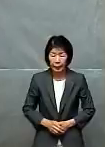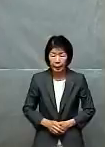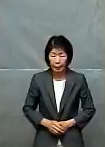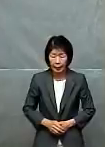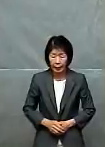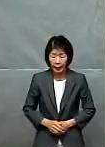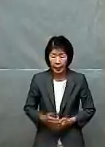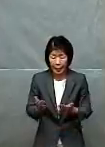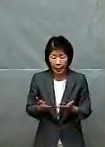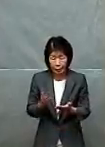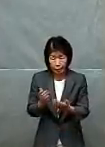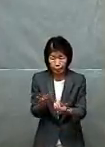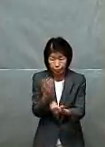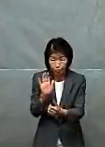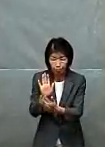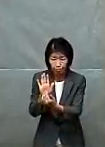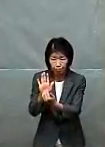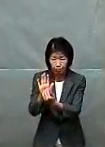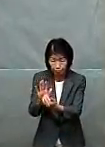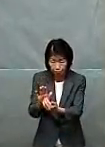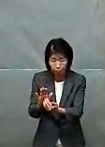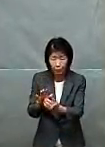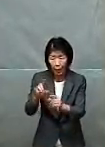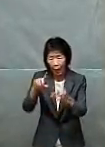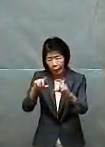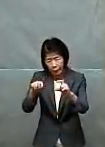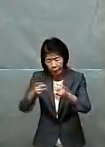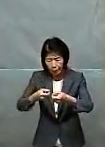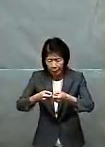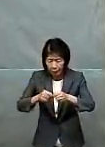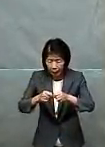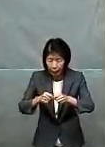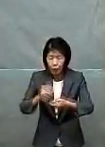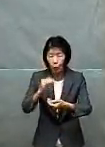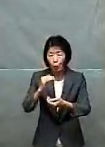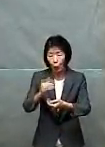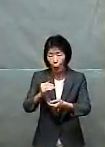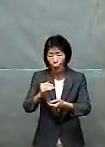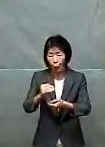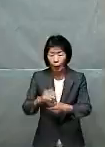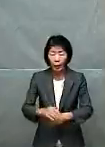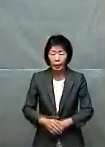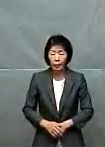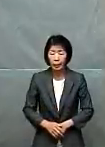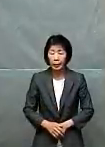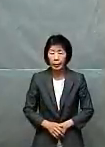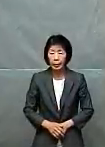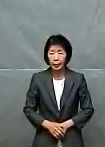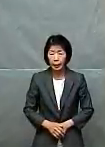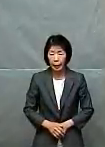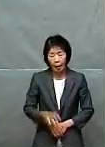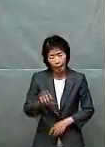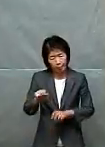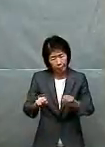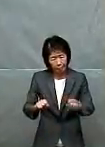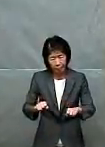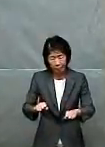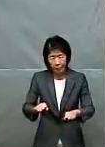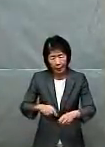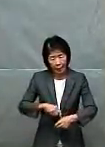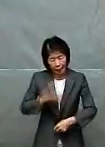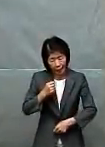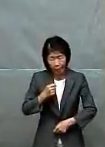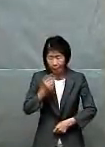ね。はい、ちょっと詳細までちょっとまだと言いますか、詳細までちょっと把握しておりません